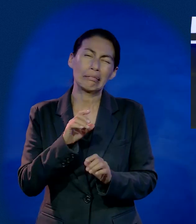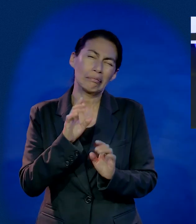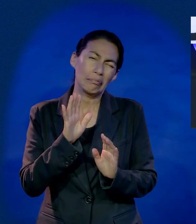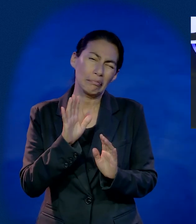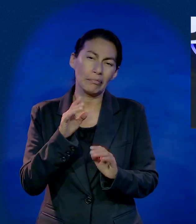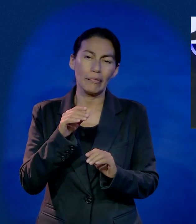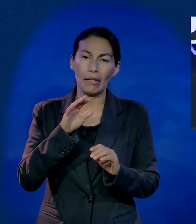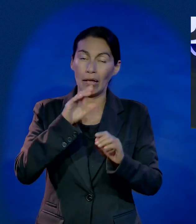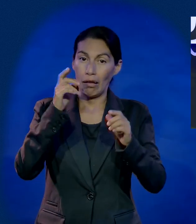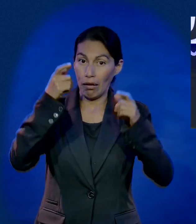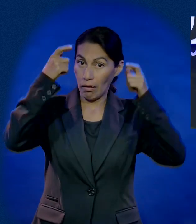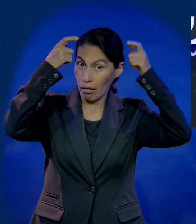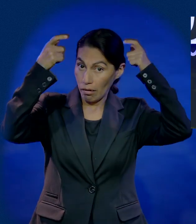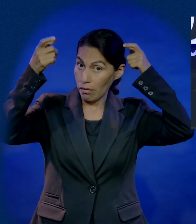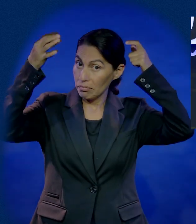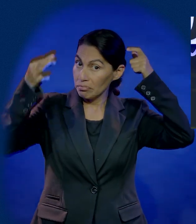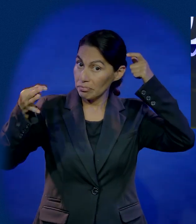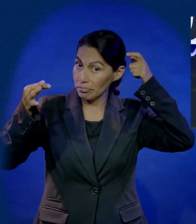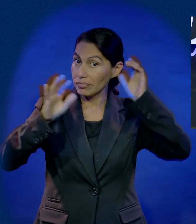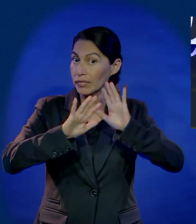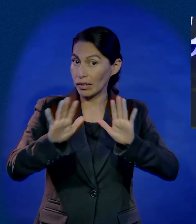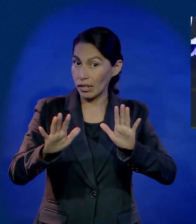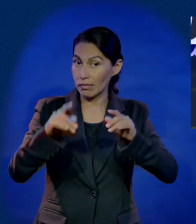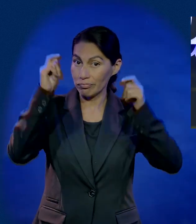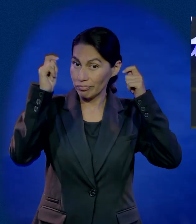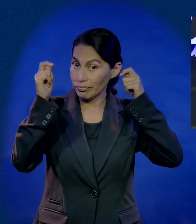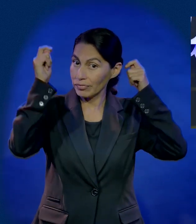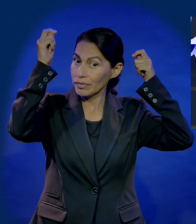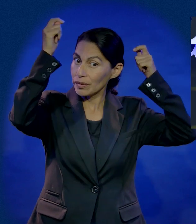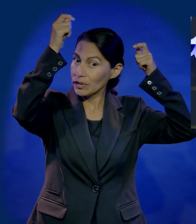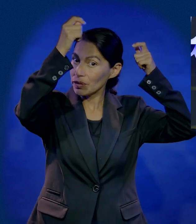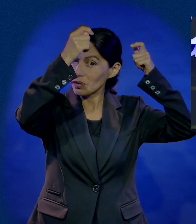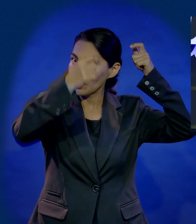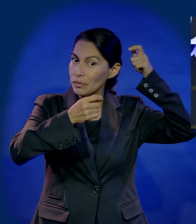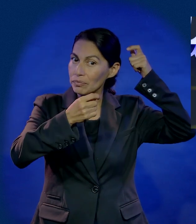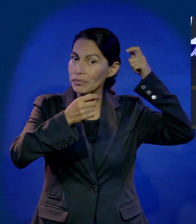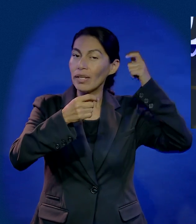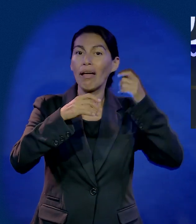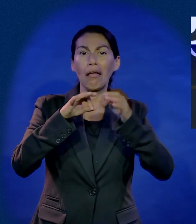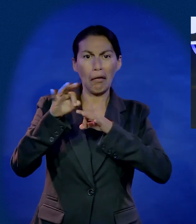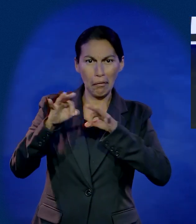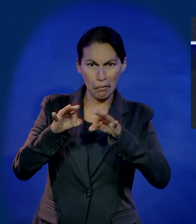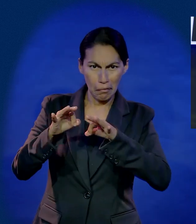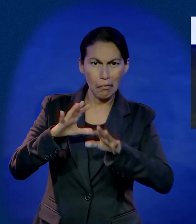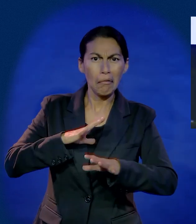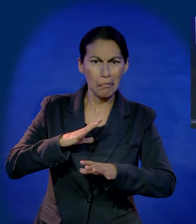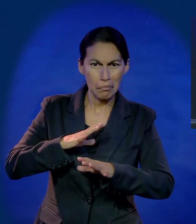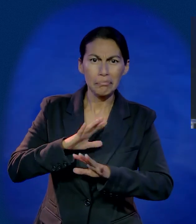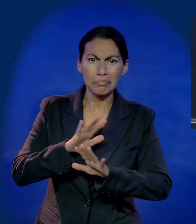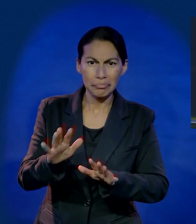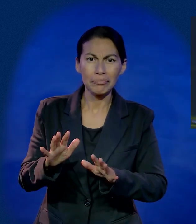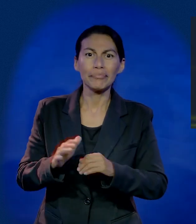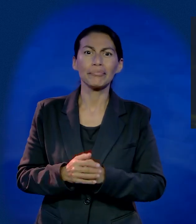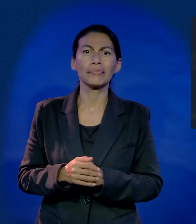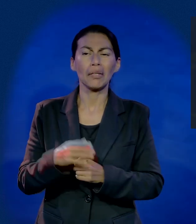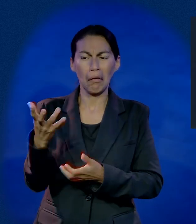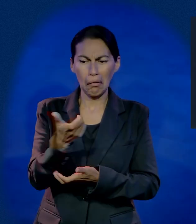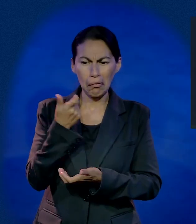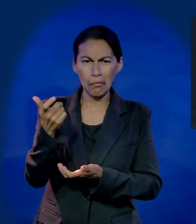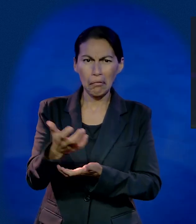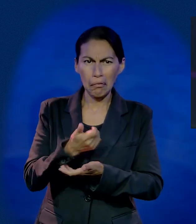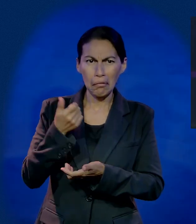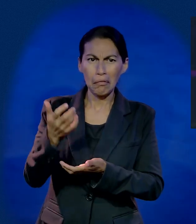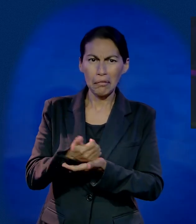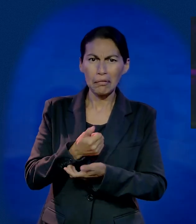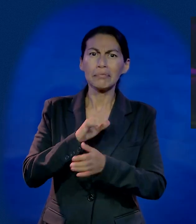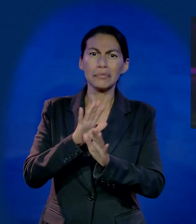que ustedes ya graduaron, el rector ya les pasó la borla de un lado a otro, ya buscaron trabajo, ya tienen trabajo, ya